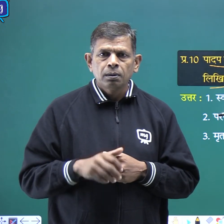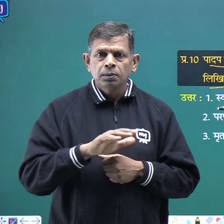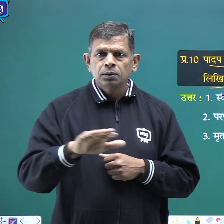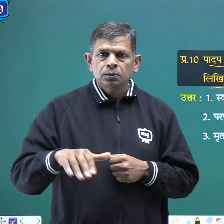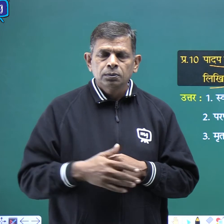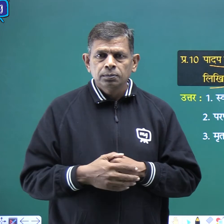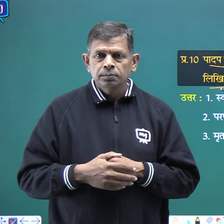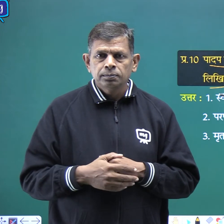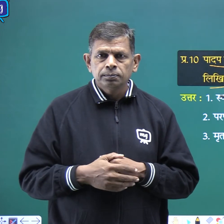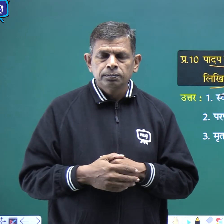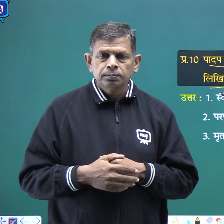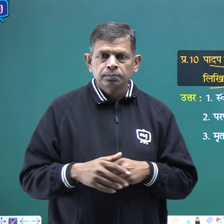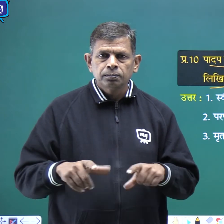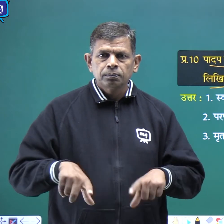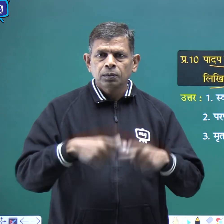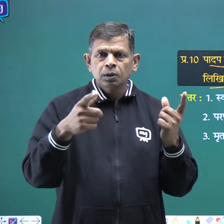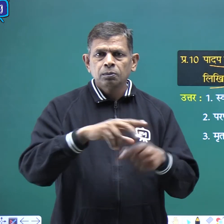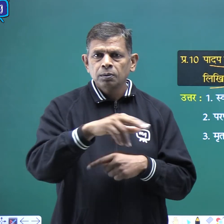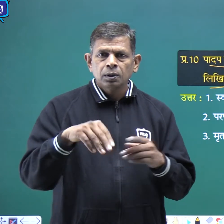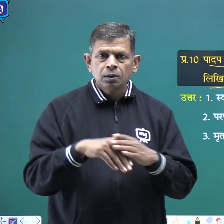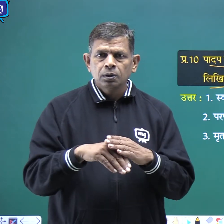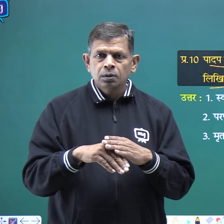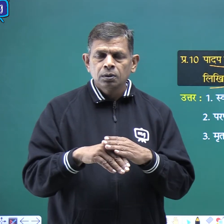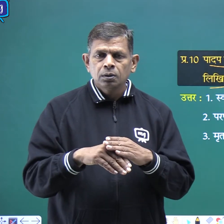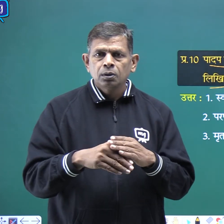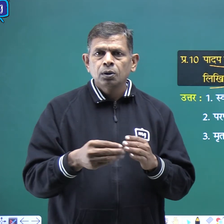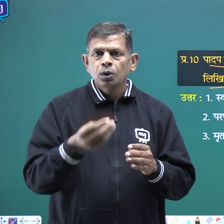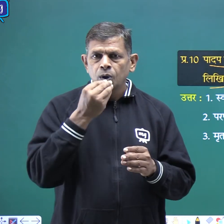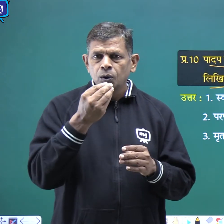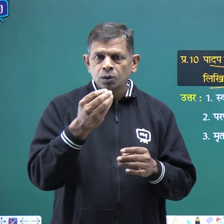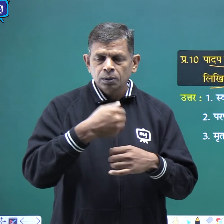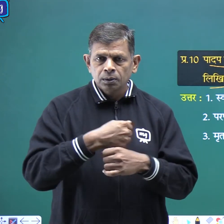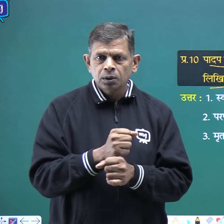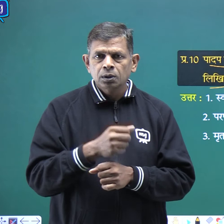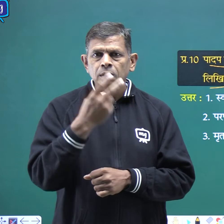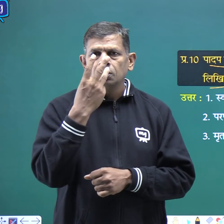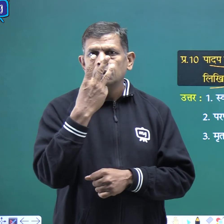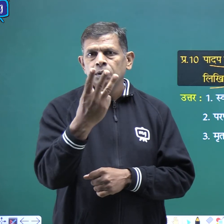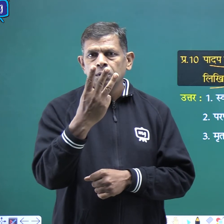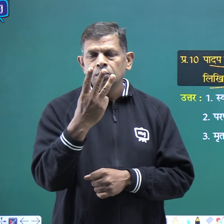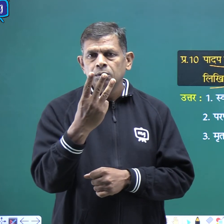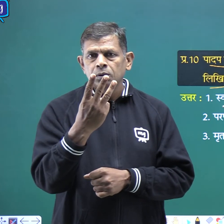बच्चों पादप में पोषण की 3 विधियां हैं।